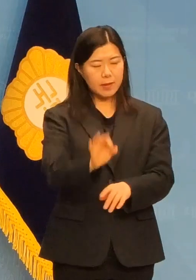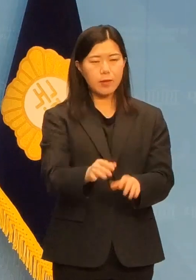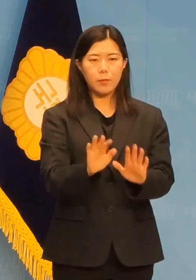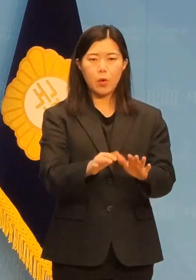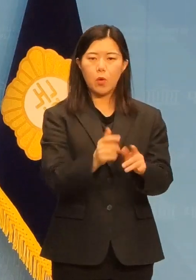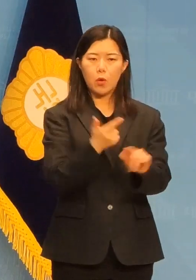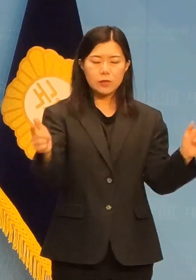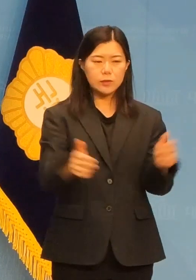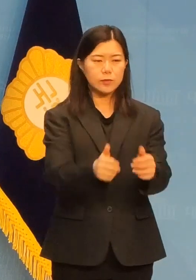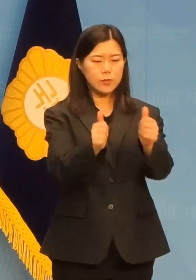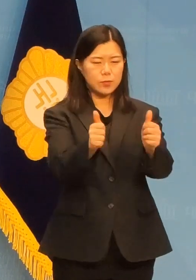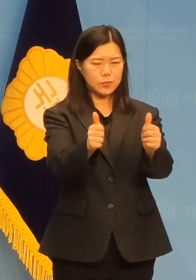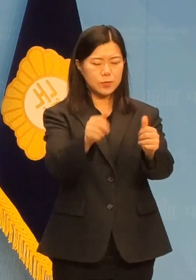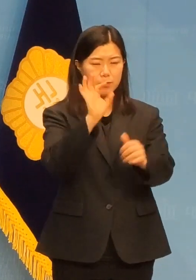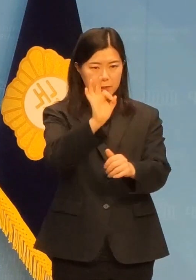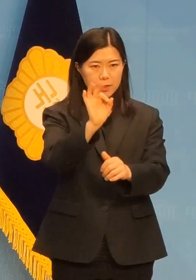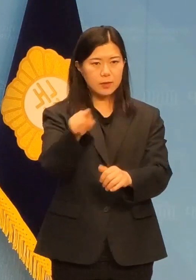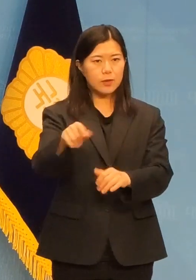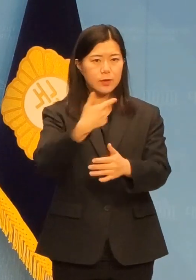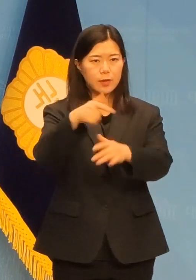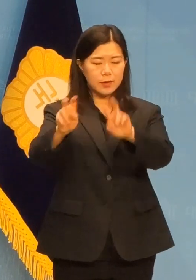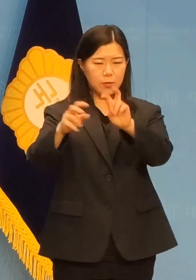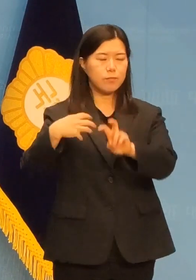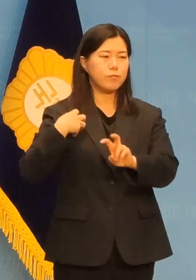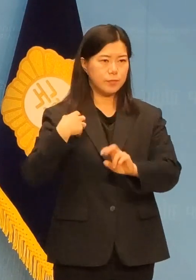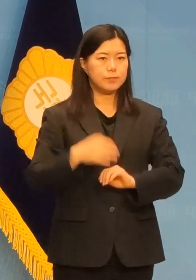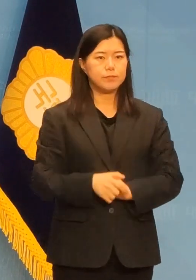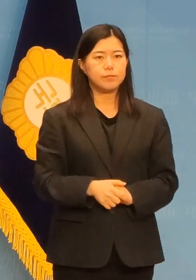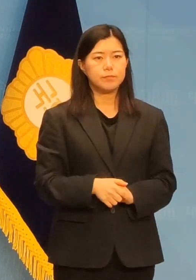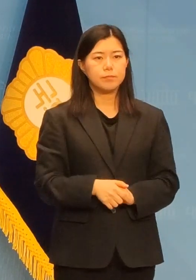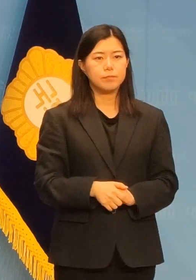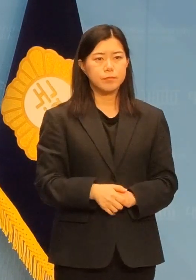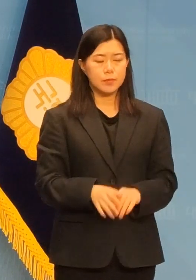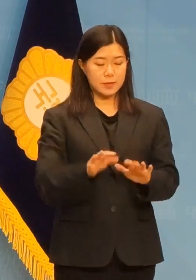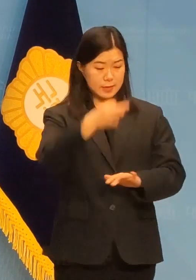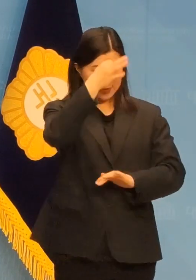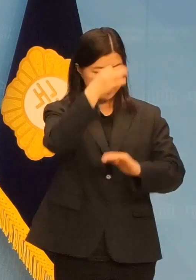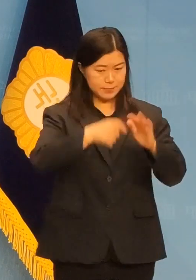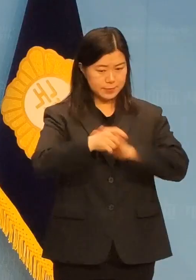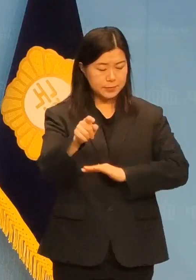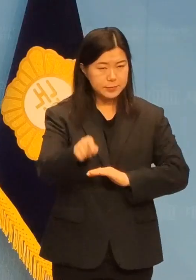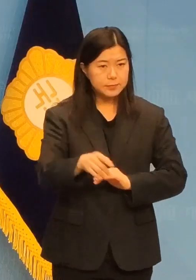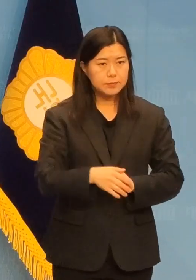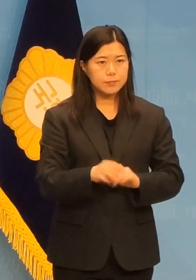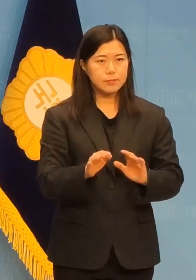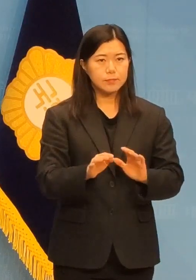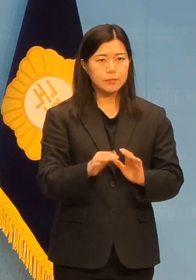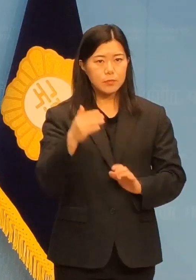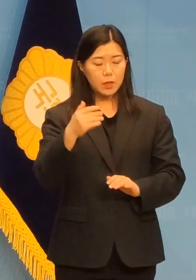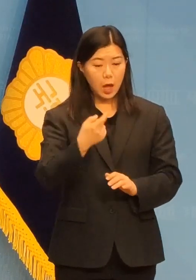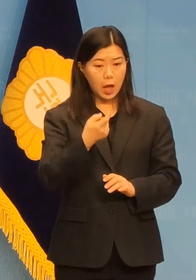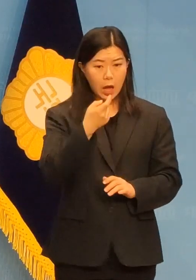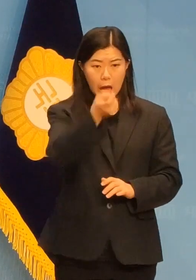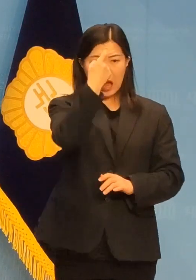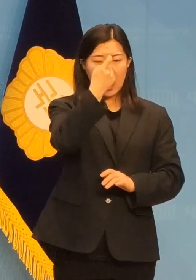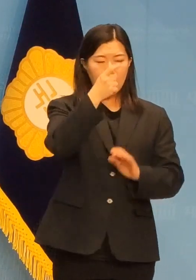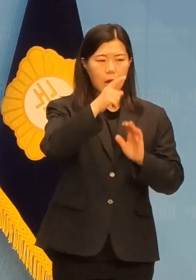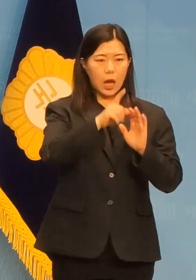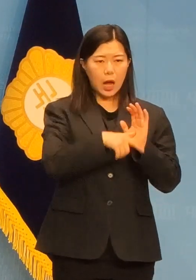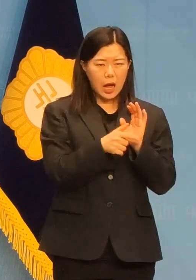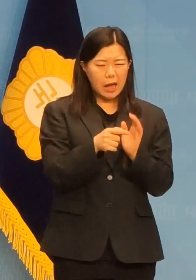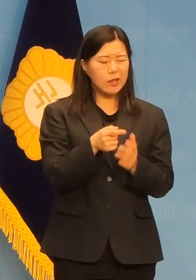모든 비용을 대기업이 부담하도록 했습니다. 이제 기술 탈취는 걸리면 조금 손해보는